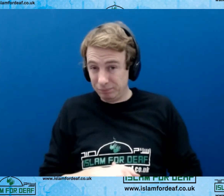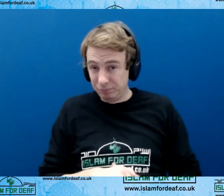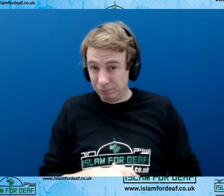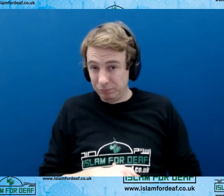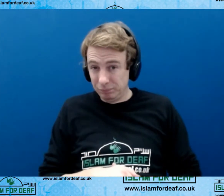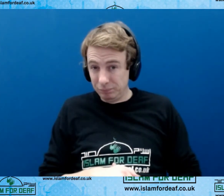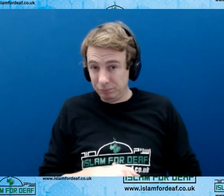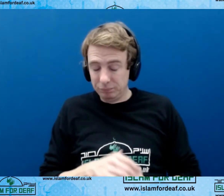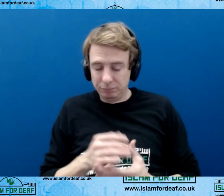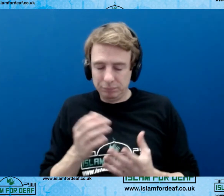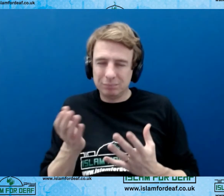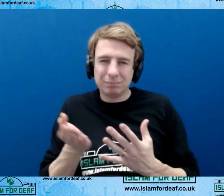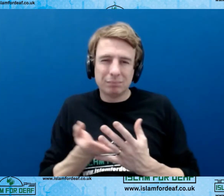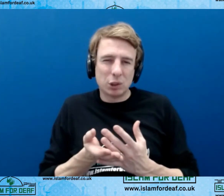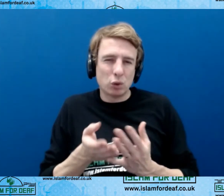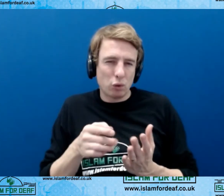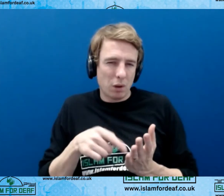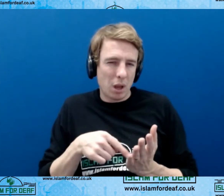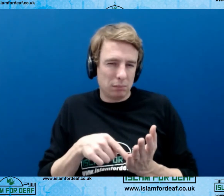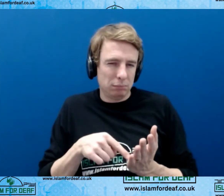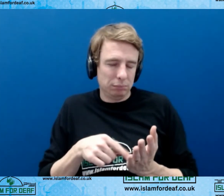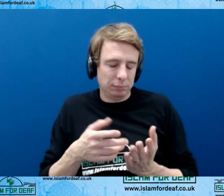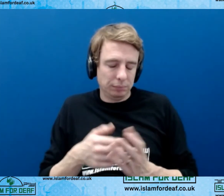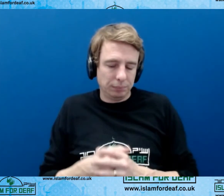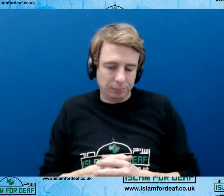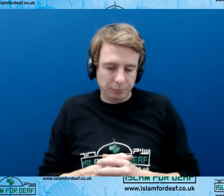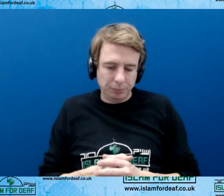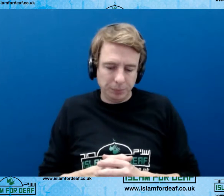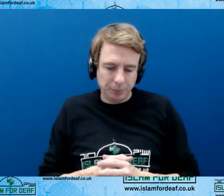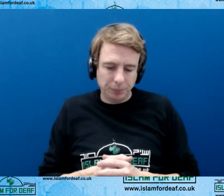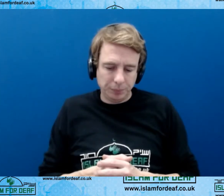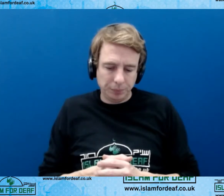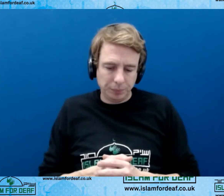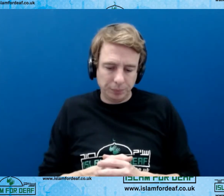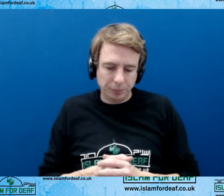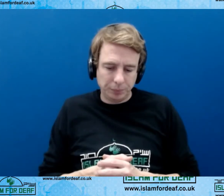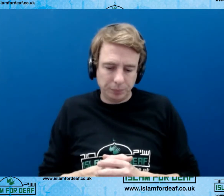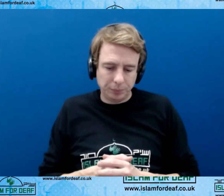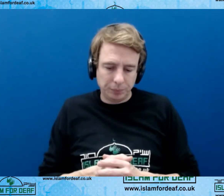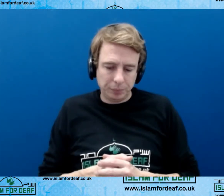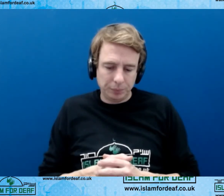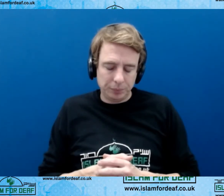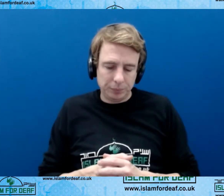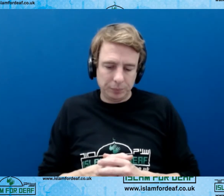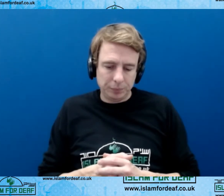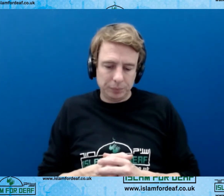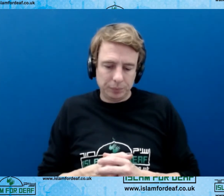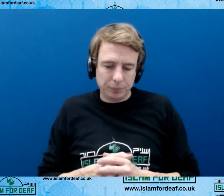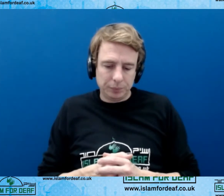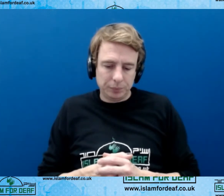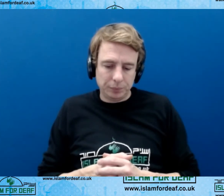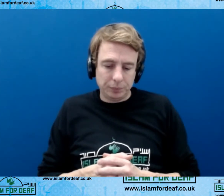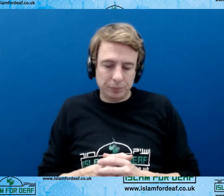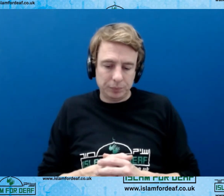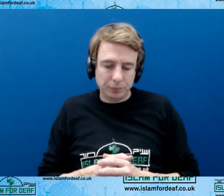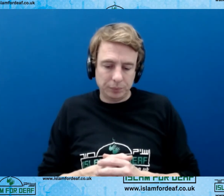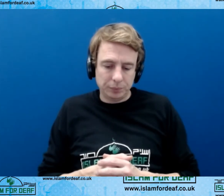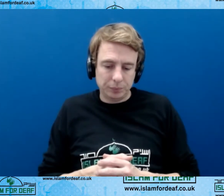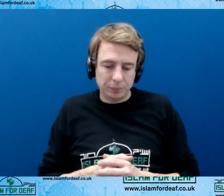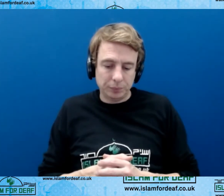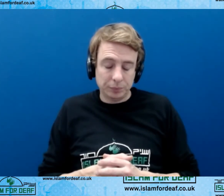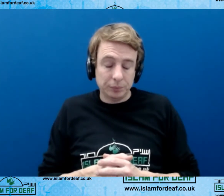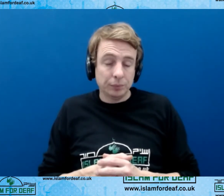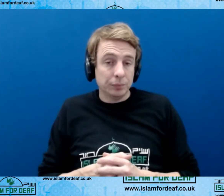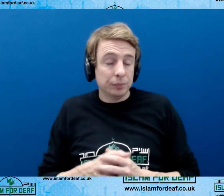يزجر اليتيم وينهره. From the fruits of such an individual is the next verse where Allah the